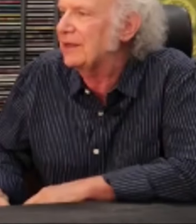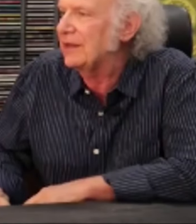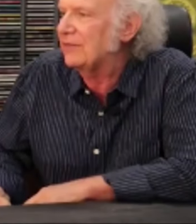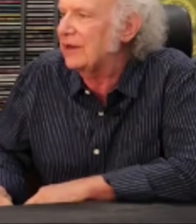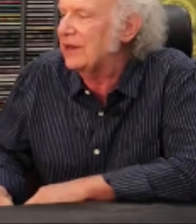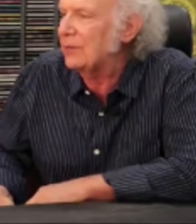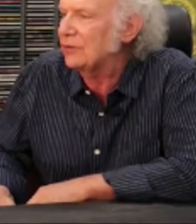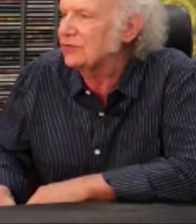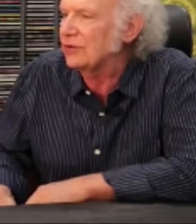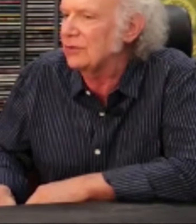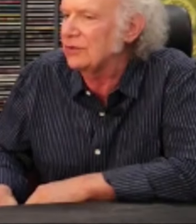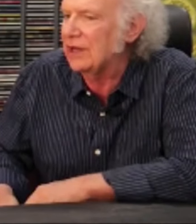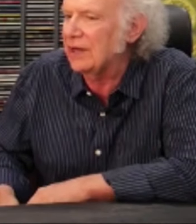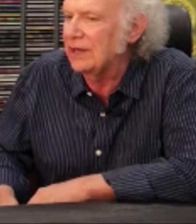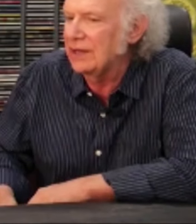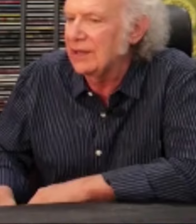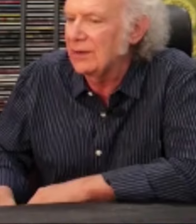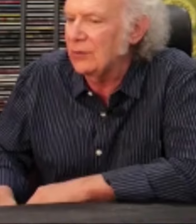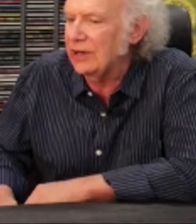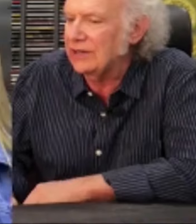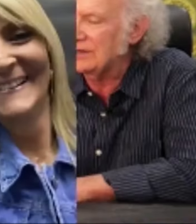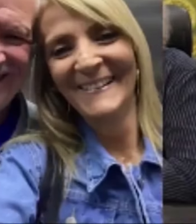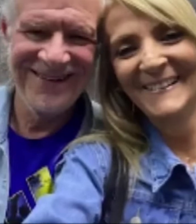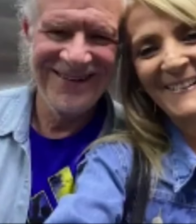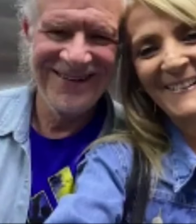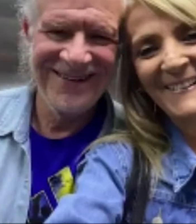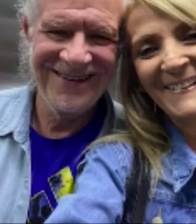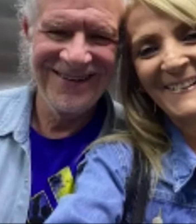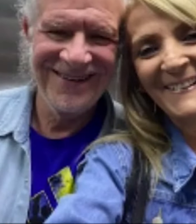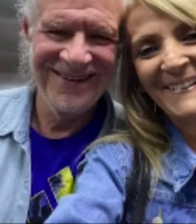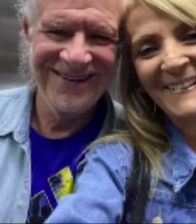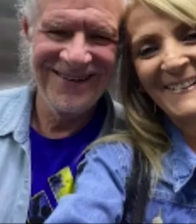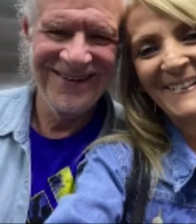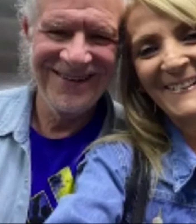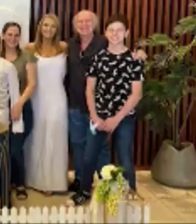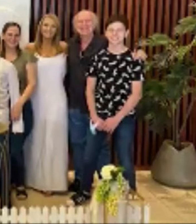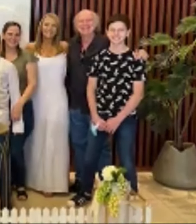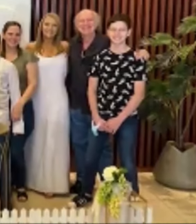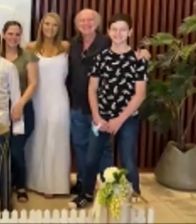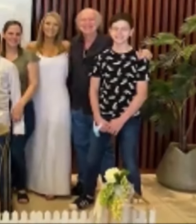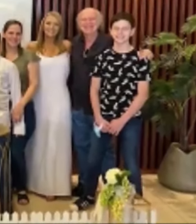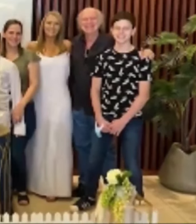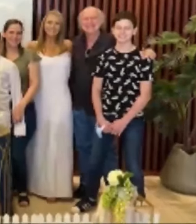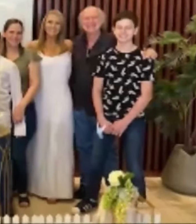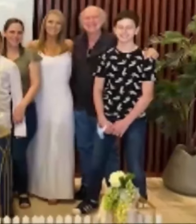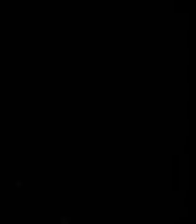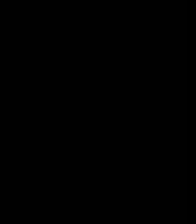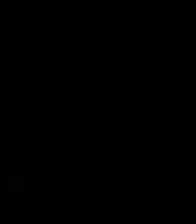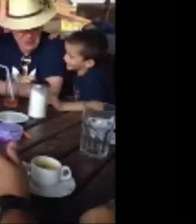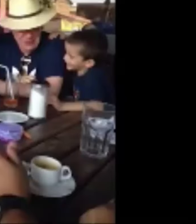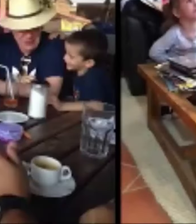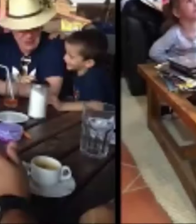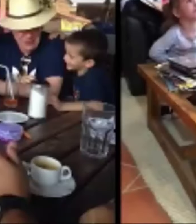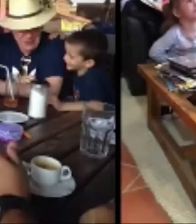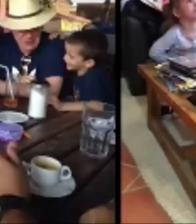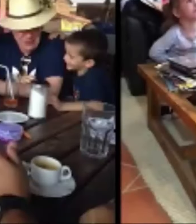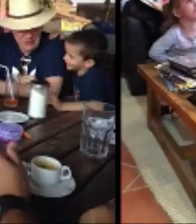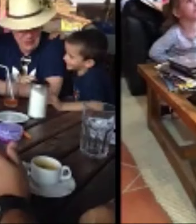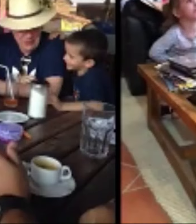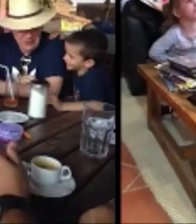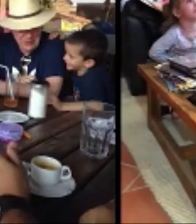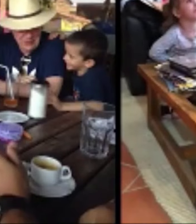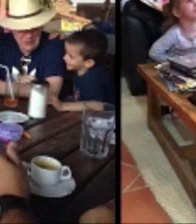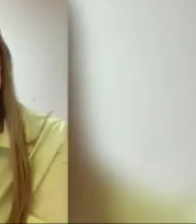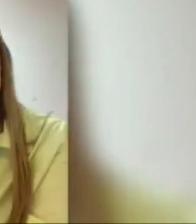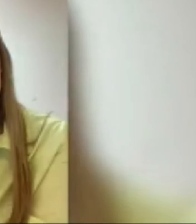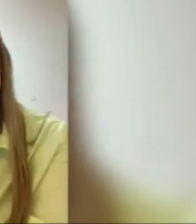un feliz padre y feliz esposo de una mujer excepcional. y de 3 hijos y 4 nietos que son el